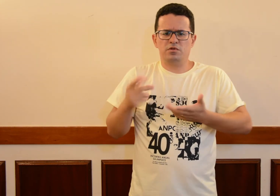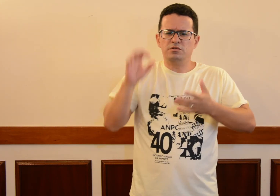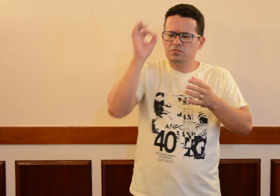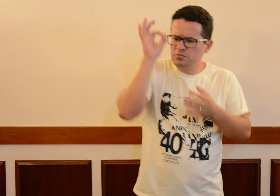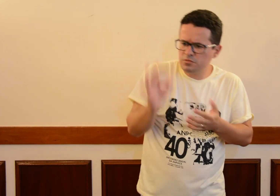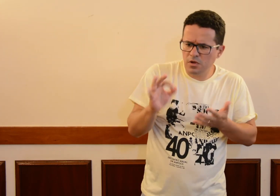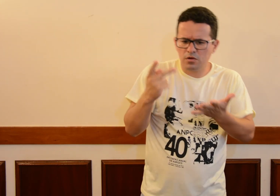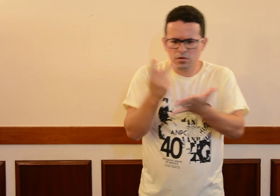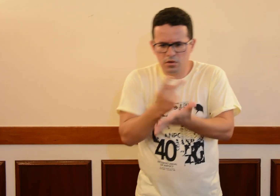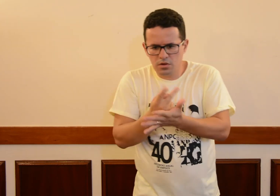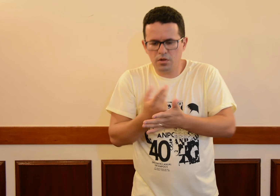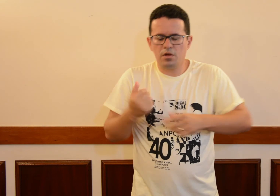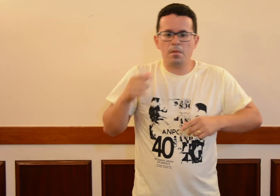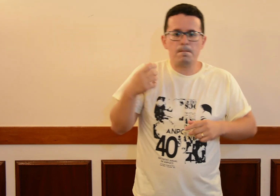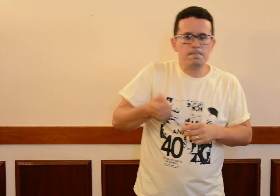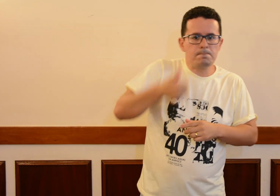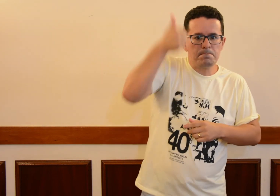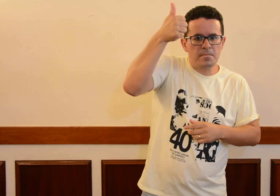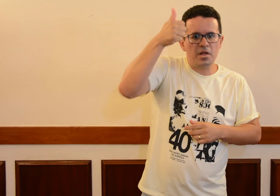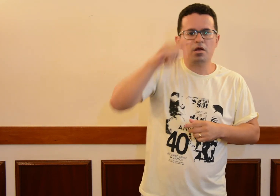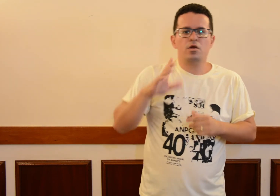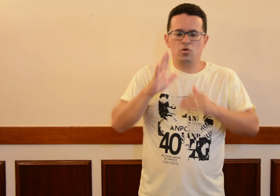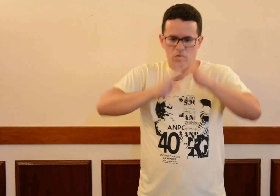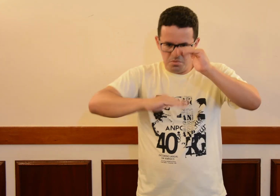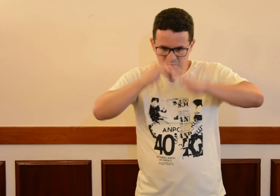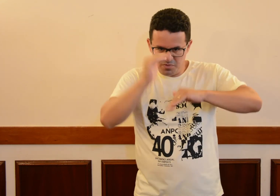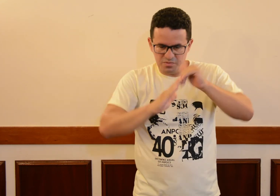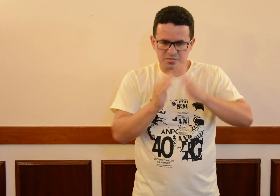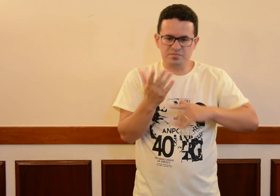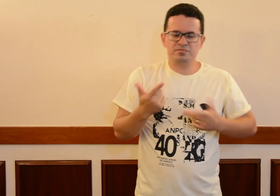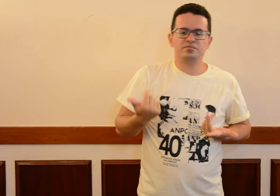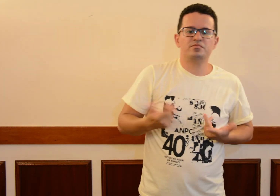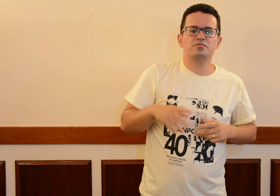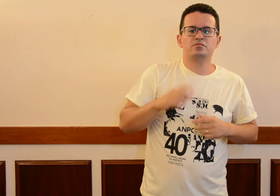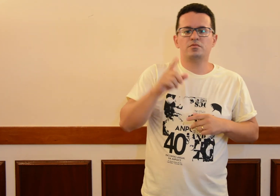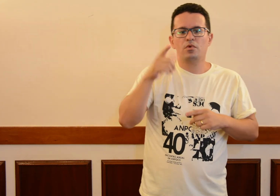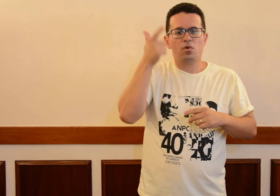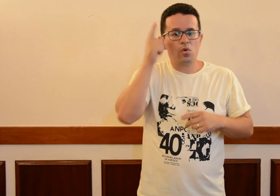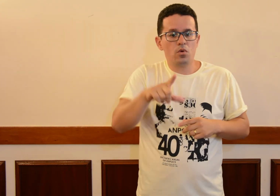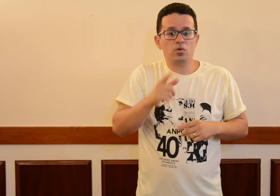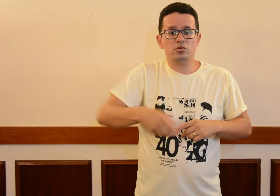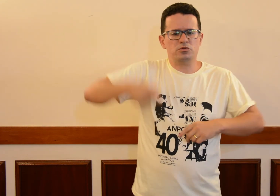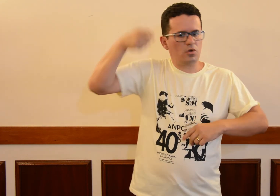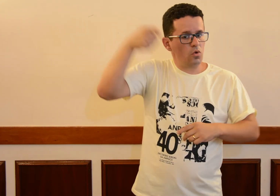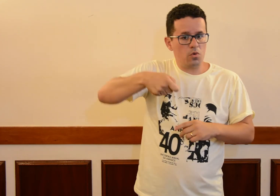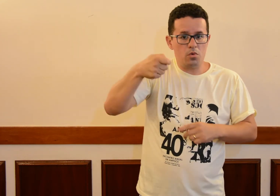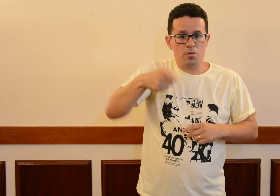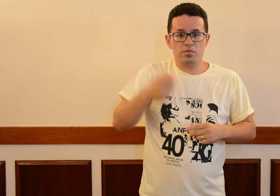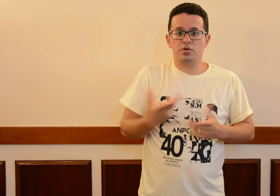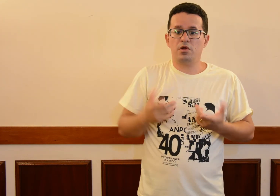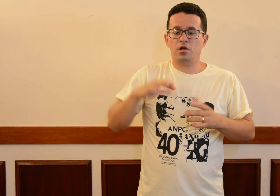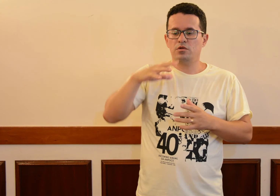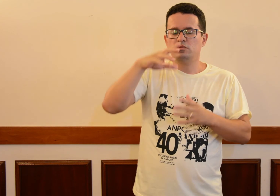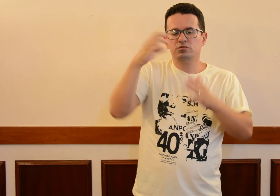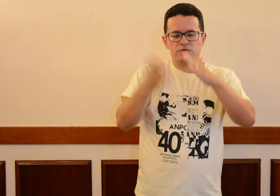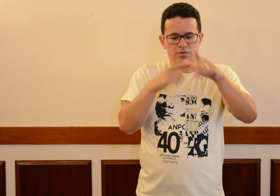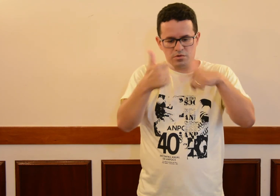aprimorar suas capacidades e habilidades para atingir demandas de um mercado cada vez mais competitivo, né? Esse